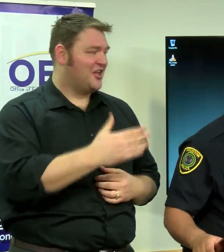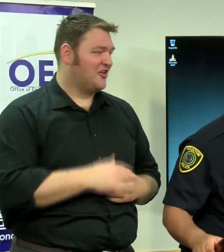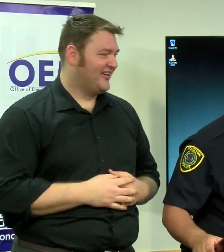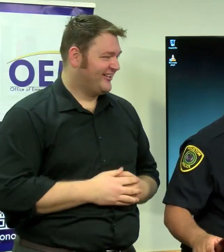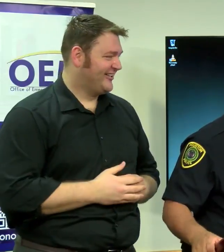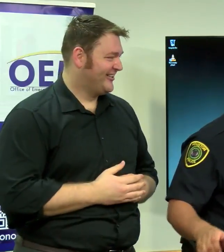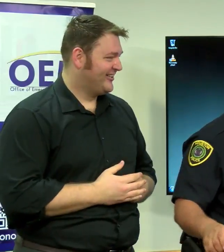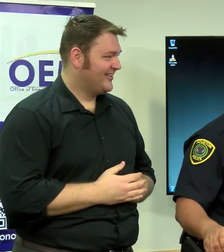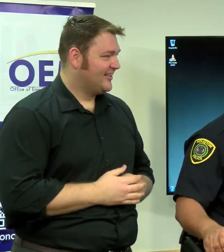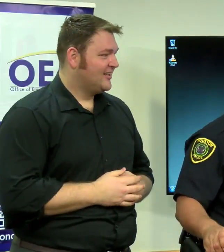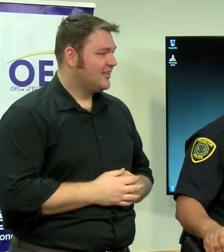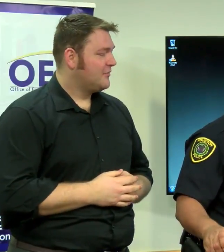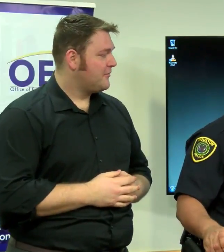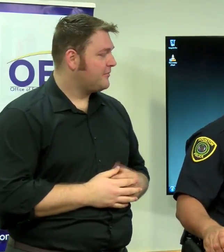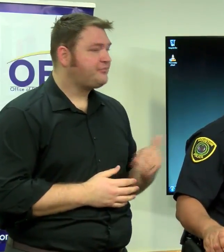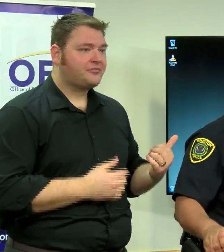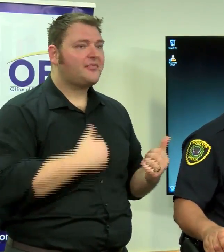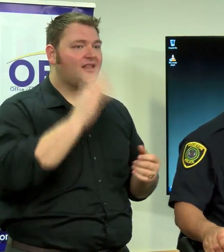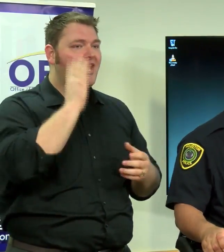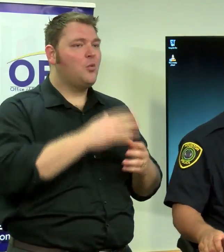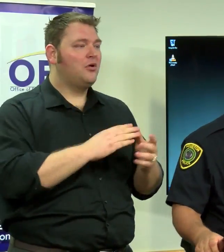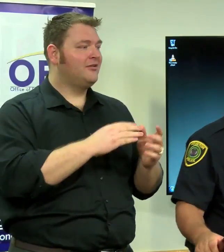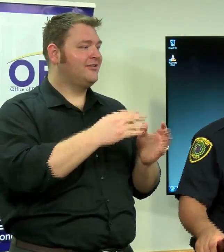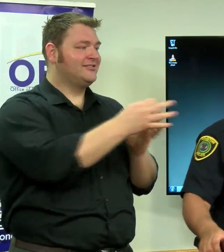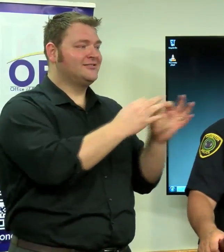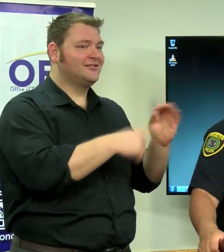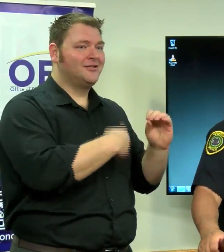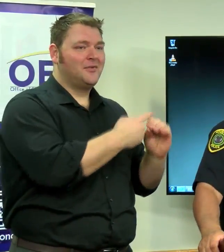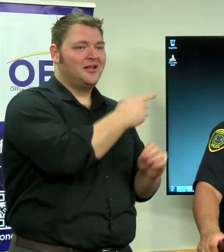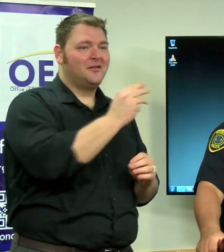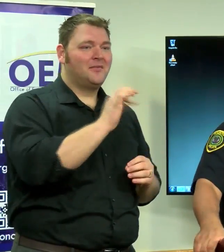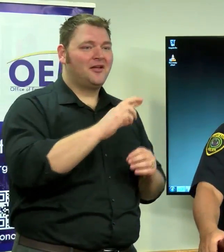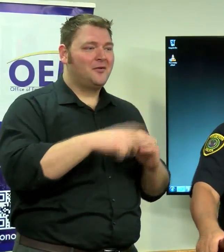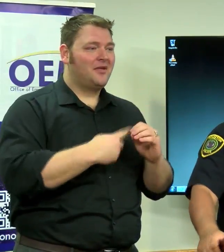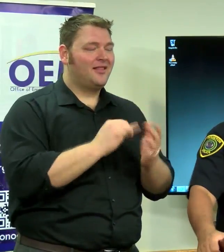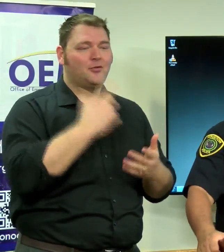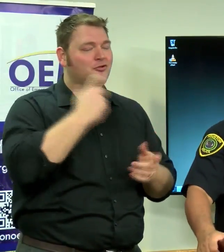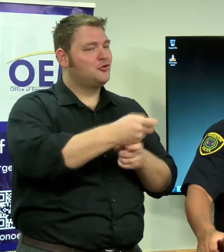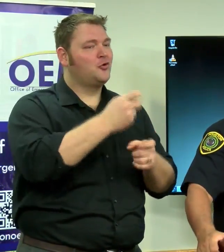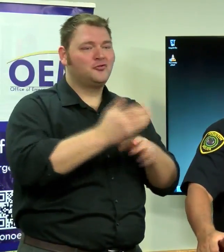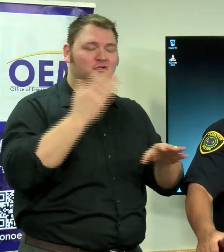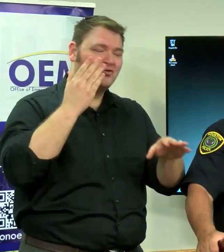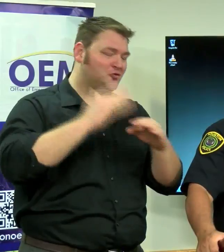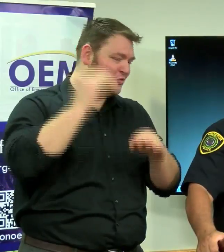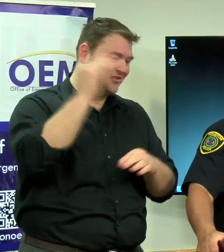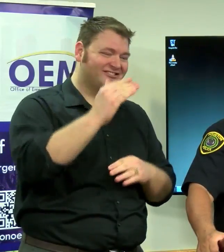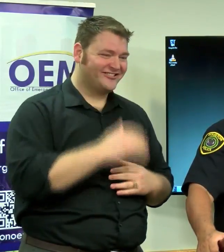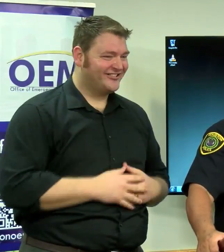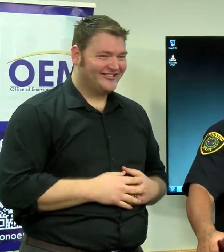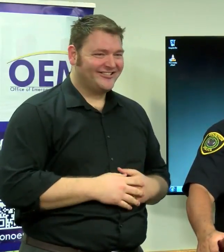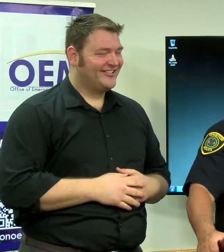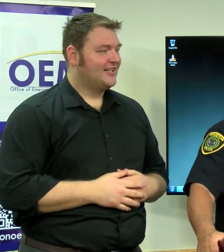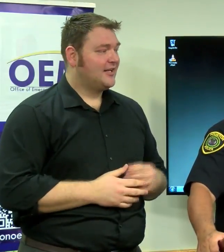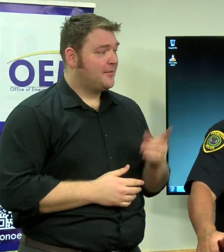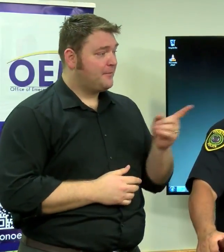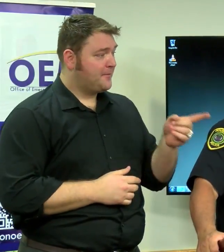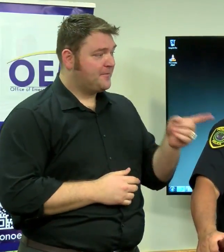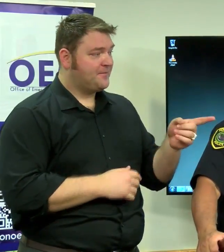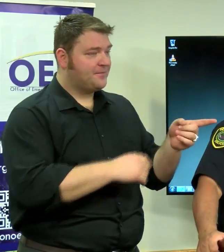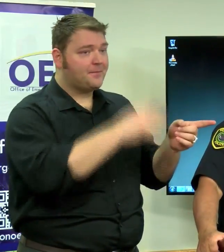Yeah. I was going to say something to the mayor about, we joke too much. Okay. La gente que